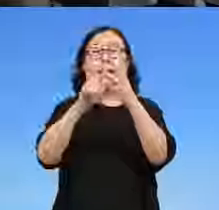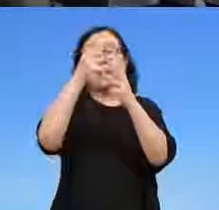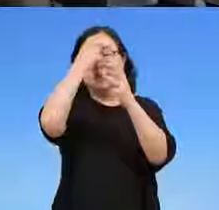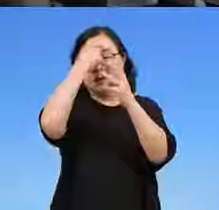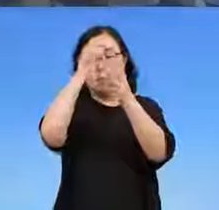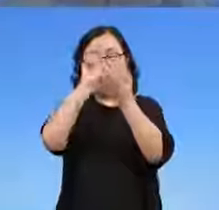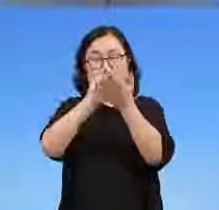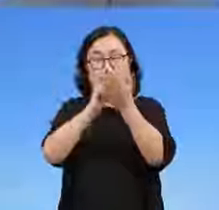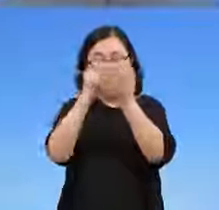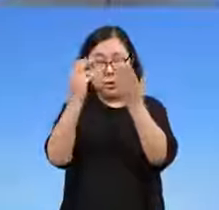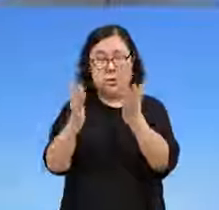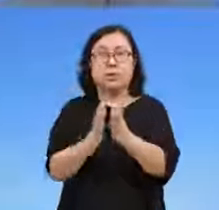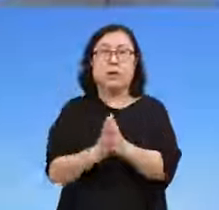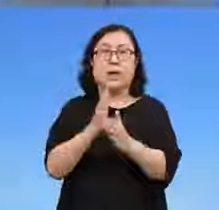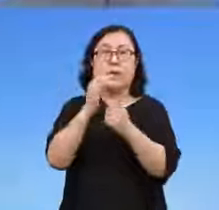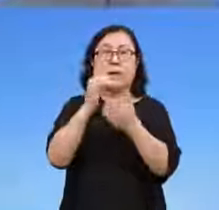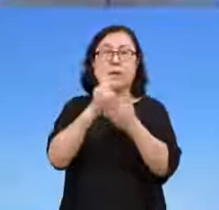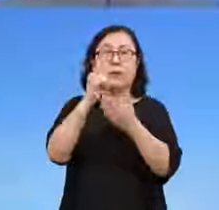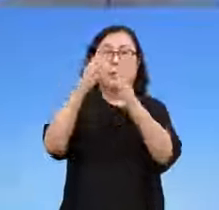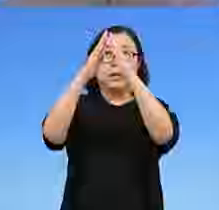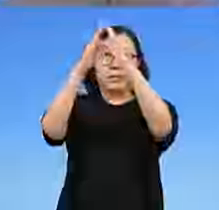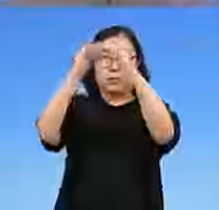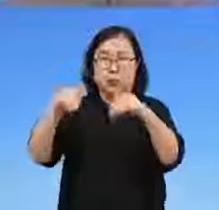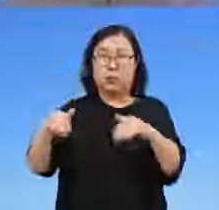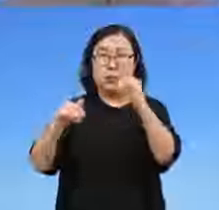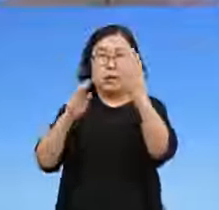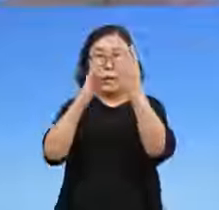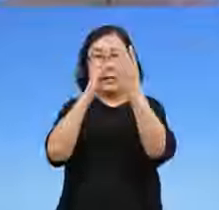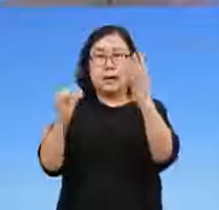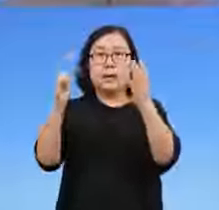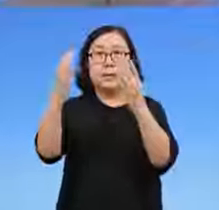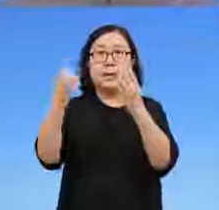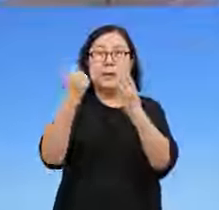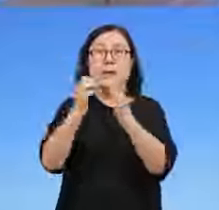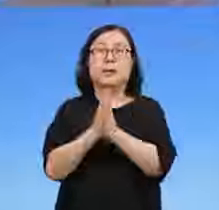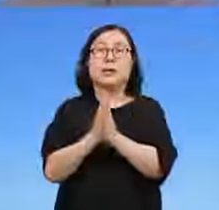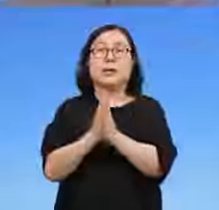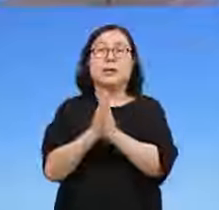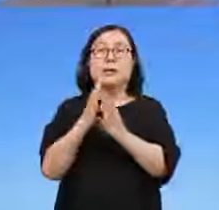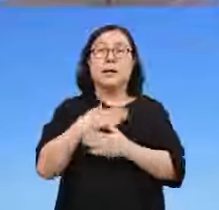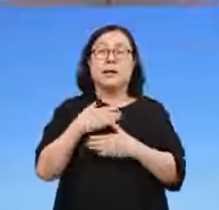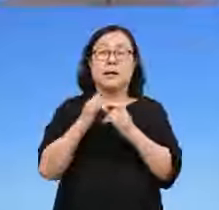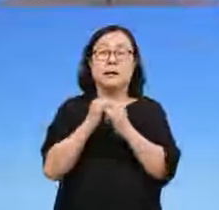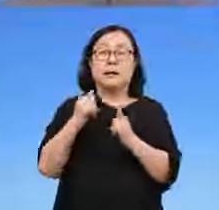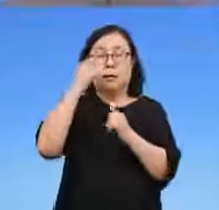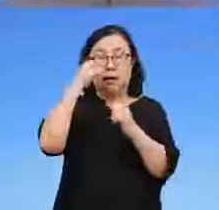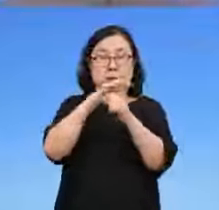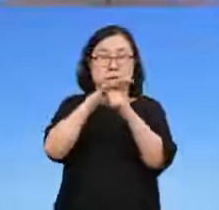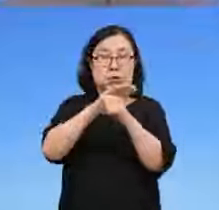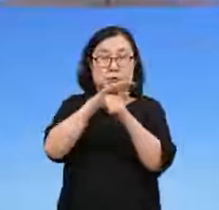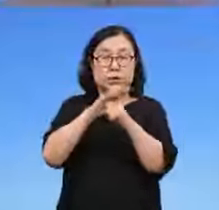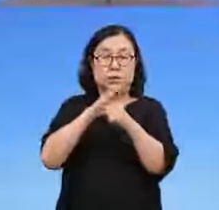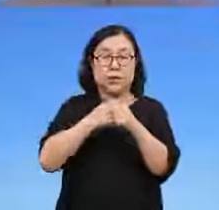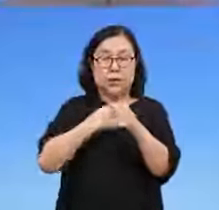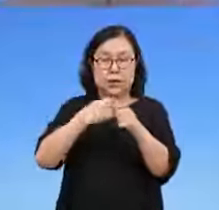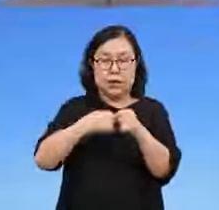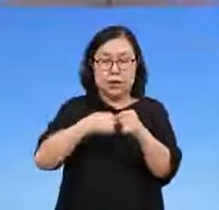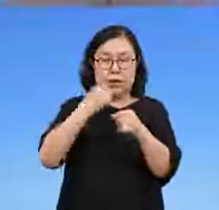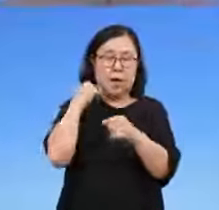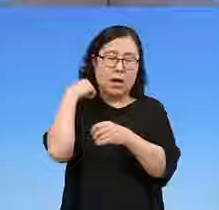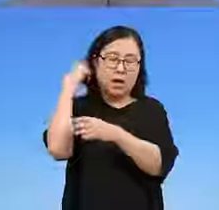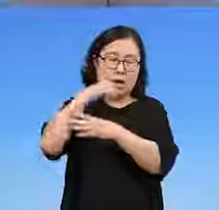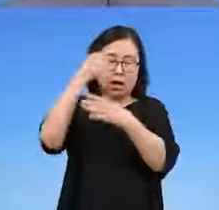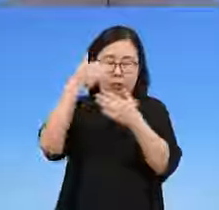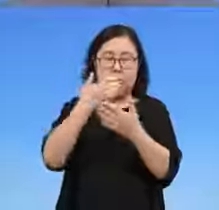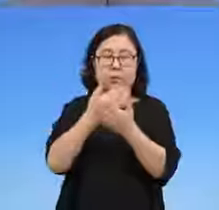세 가지 기도 제목을 드립니다. 하나님, 그 지붕 뚫은 네 사람이 가진 약한 자들을 향한 긍휼을